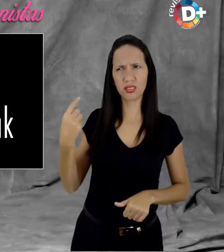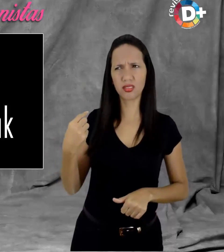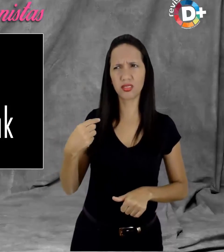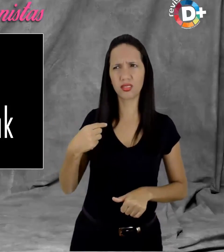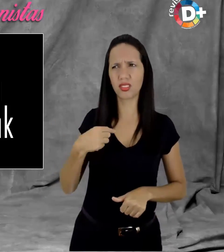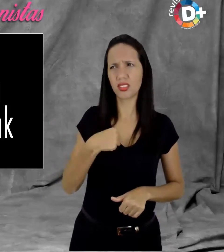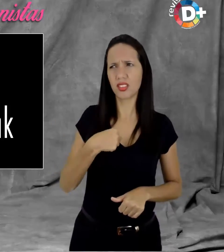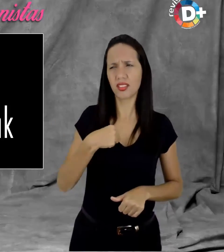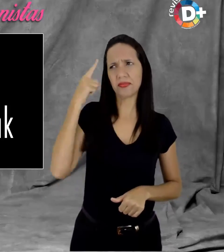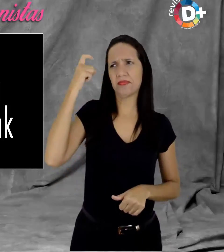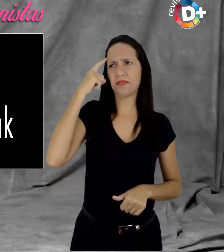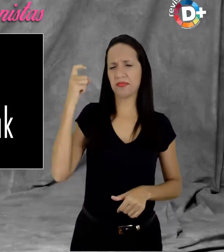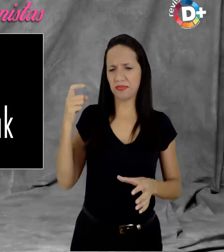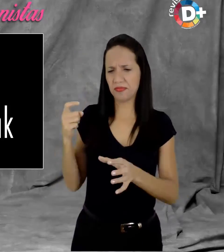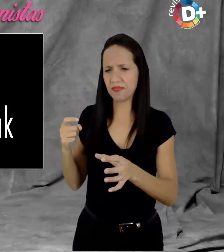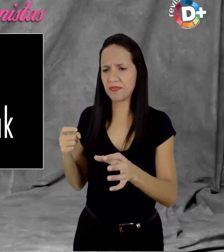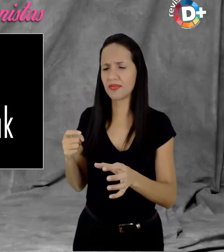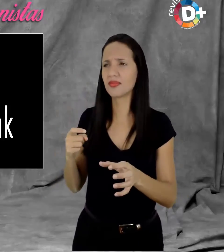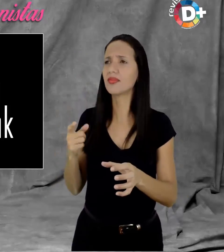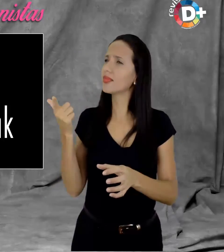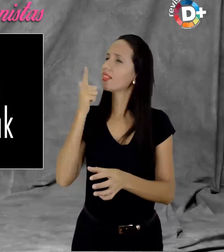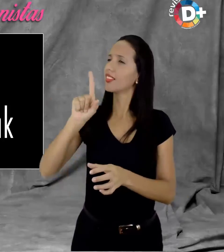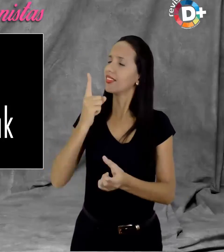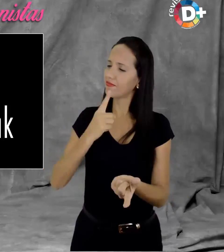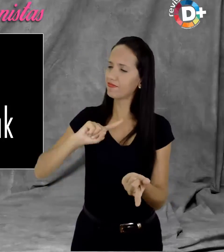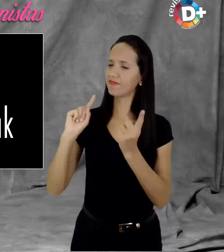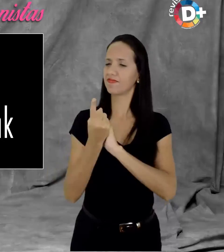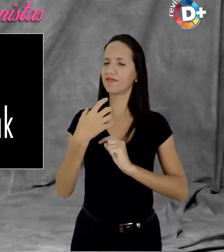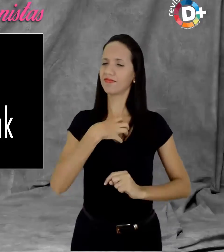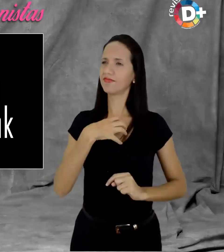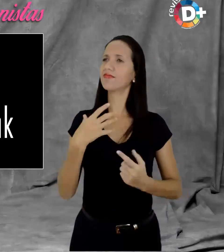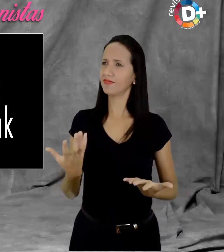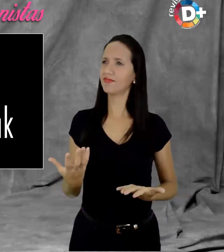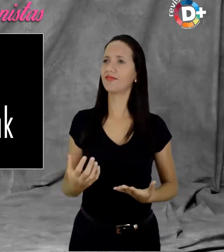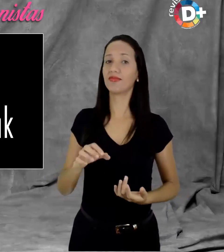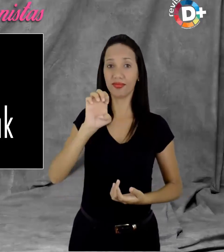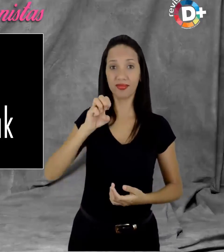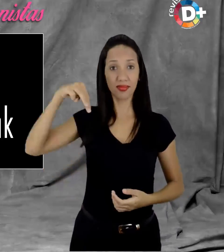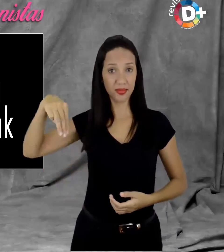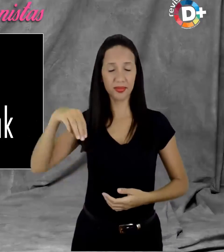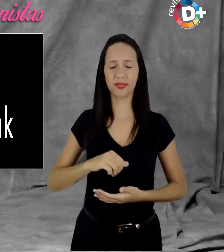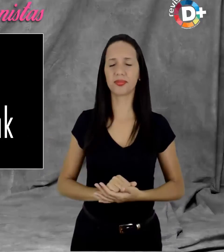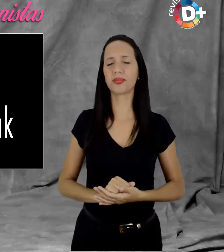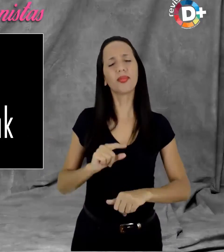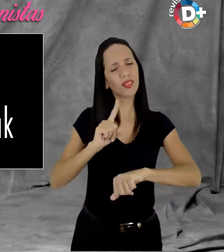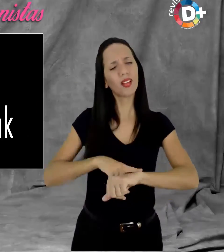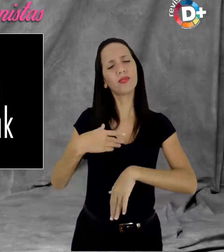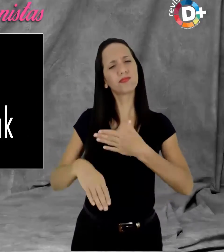tinha criado isso em mim e que ia conseguir reverter a esclerose. O tempo foi passando e eu